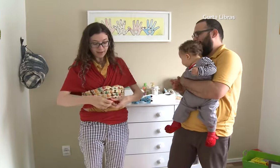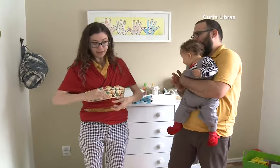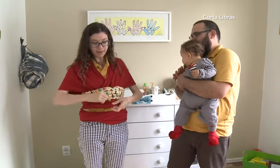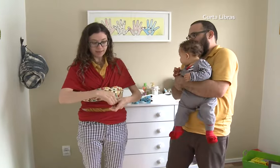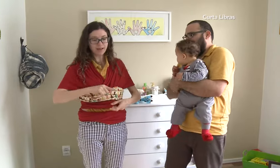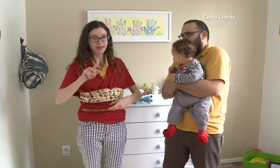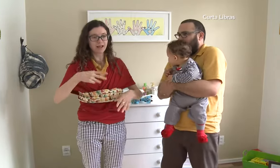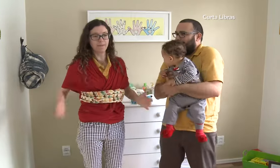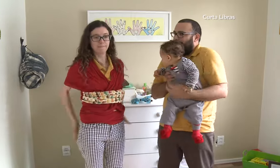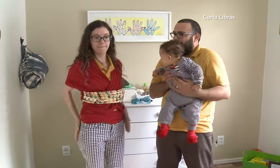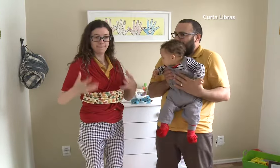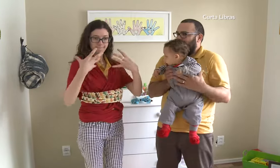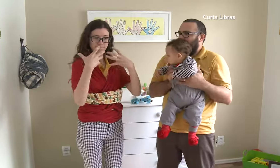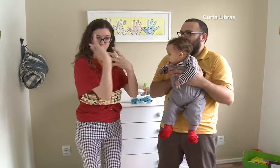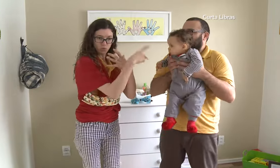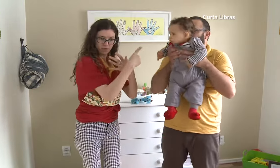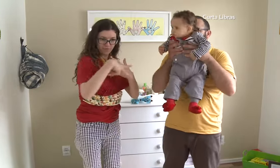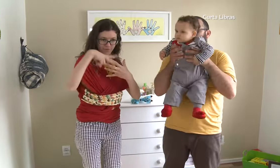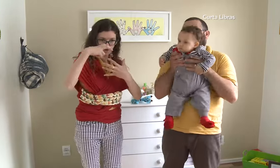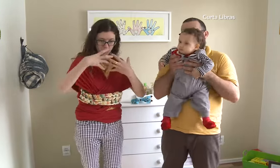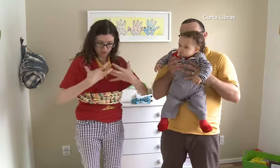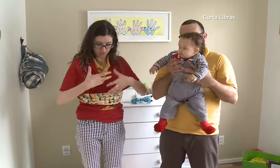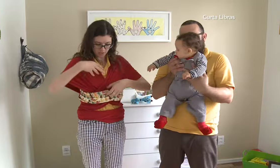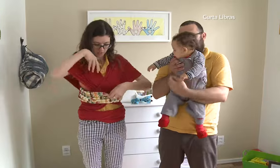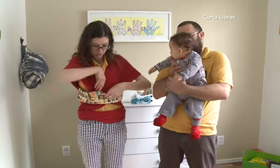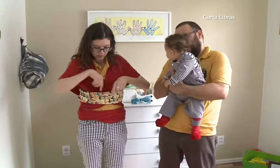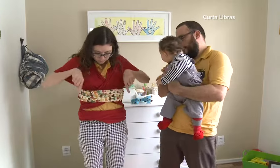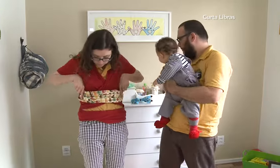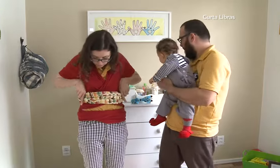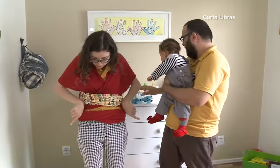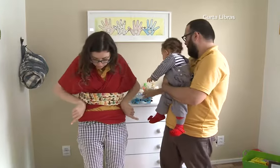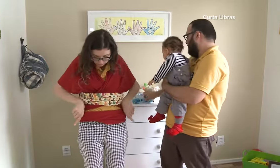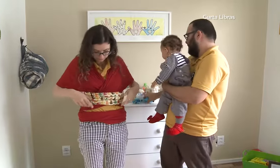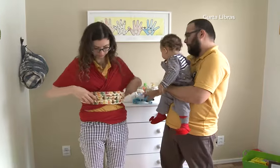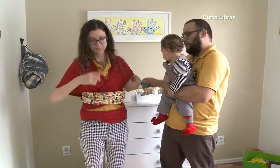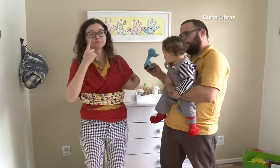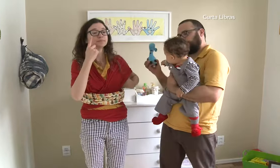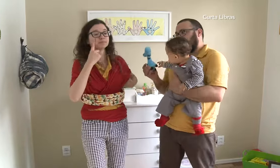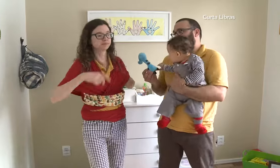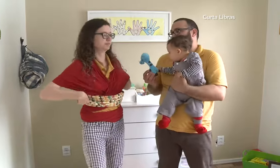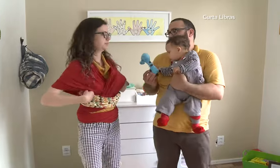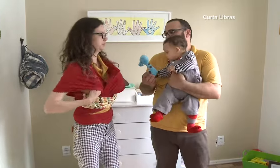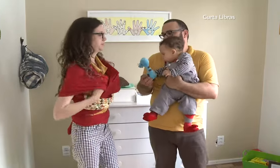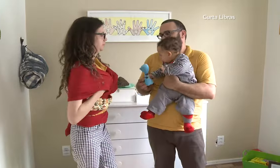Assim, com o bumbum desse jeito, com uma perna de cada lado.